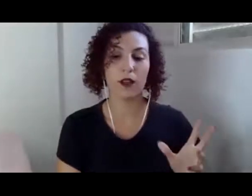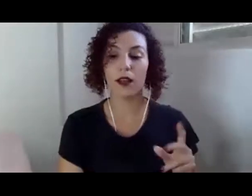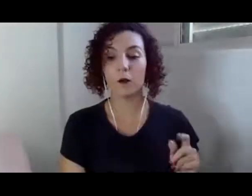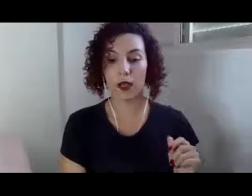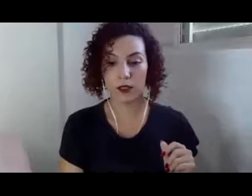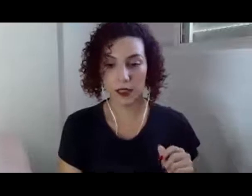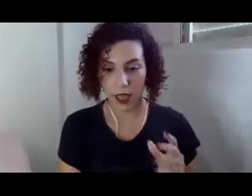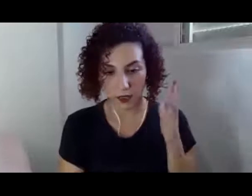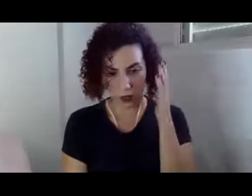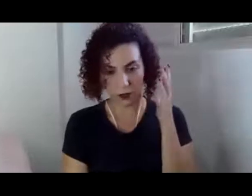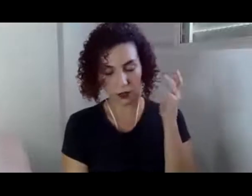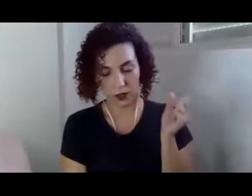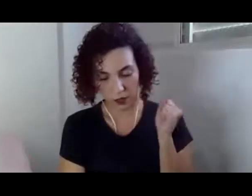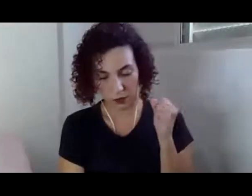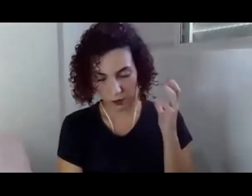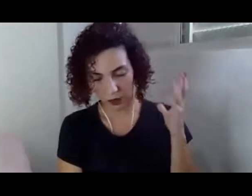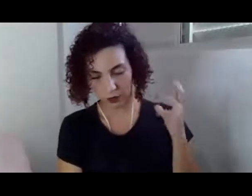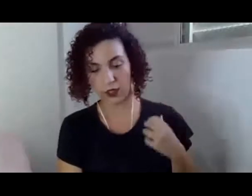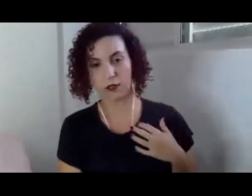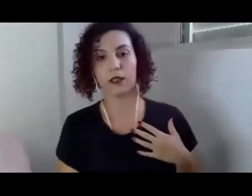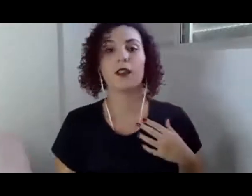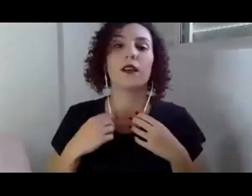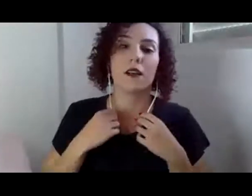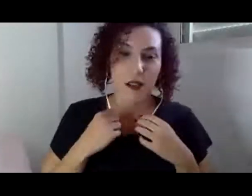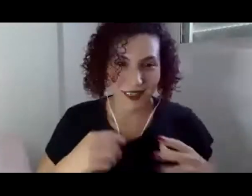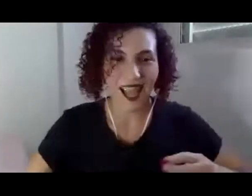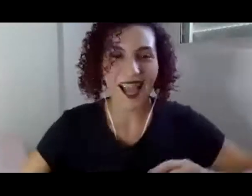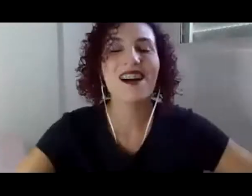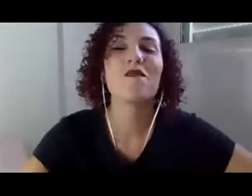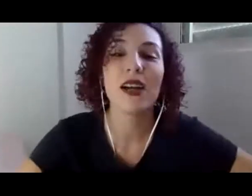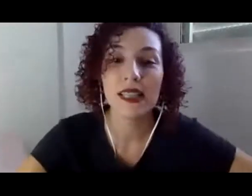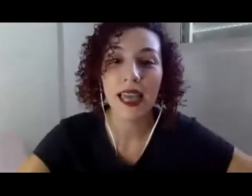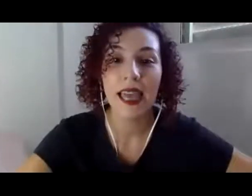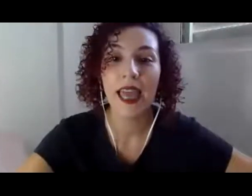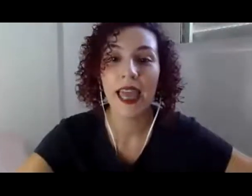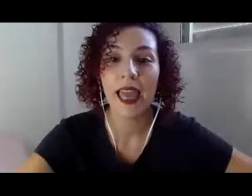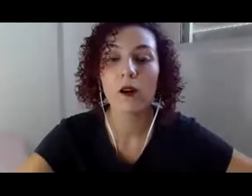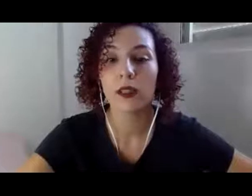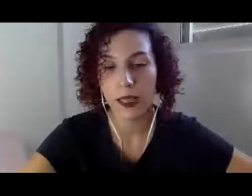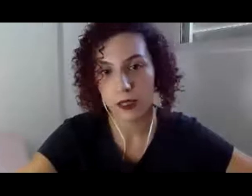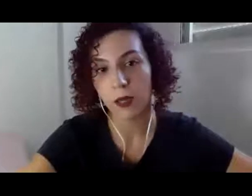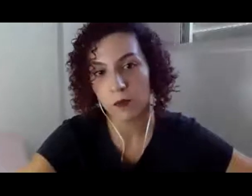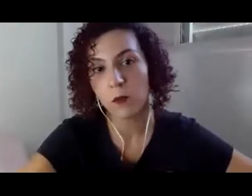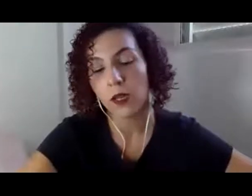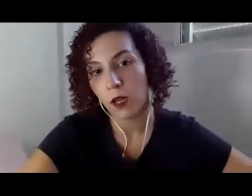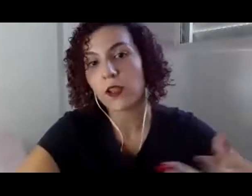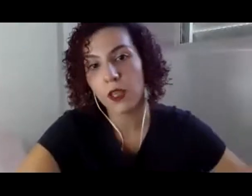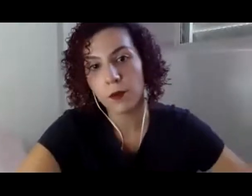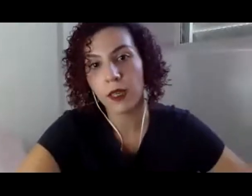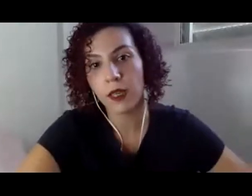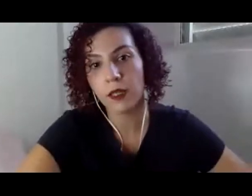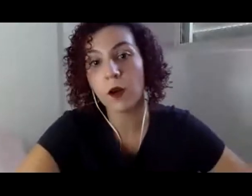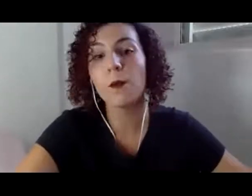escuta. Não, linguagem de sinais. Aí eu faço assim, não, amigo, língua. Tá? Mas acontece mesmo. E eu